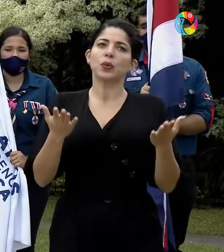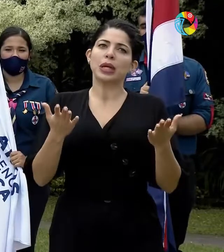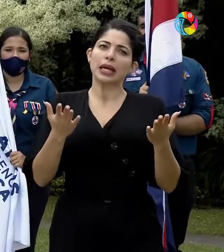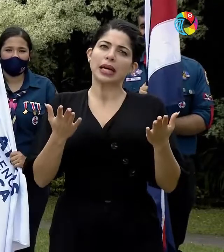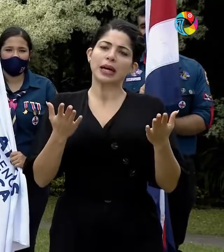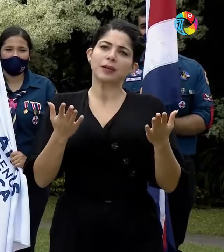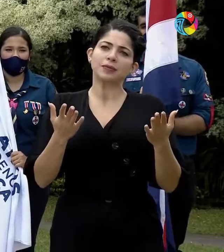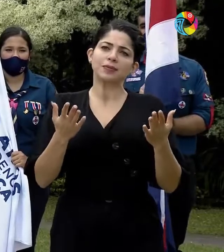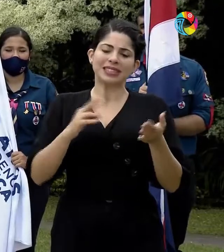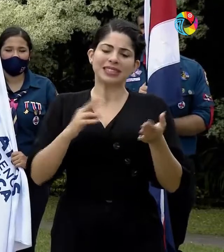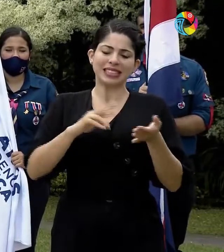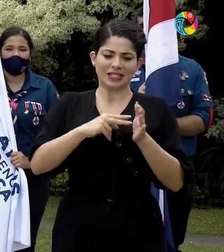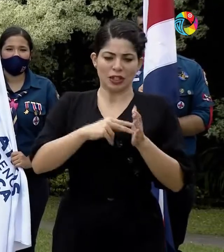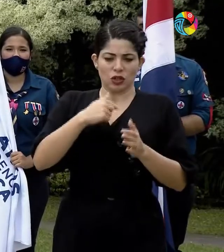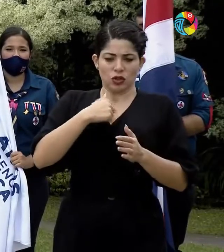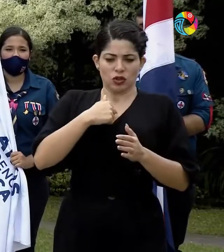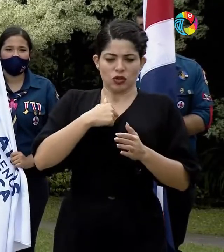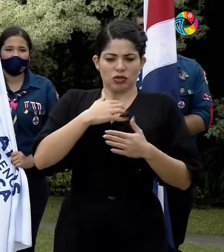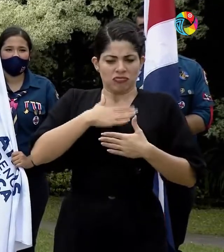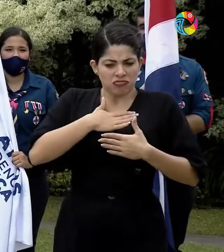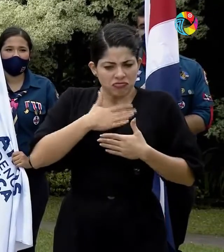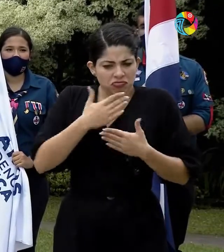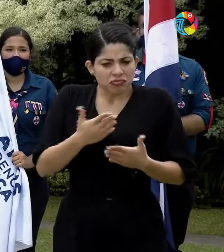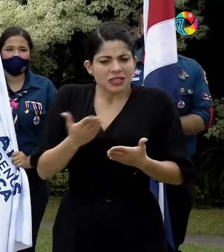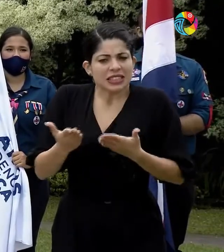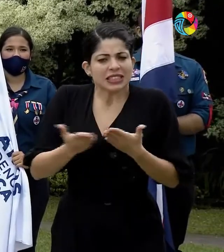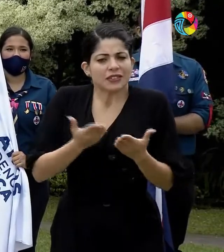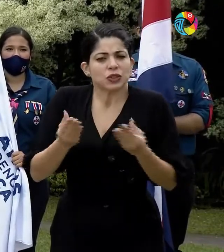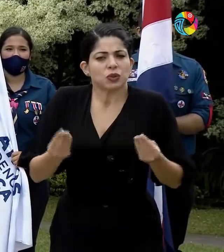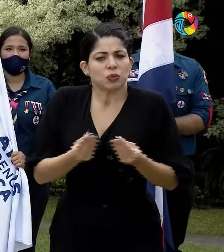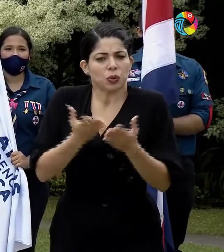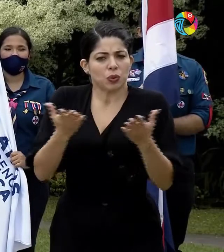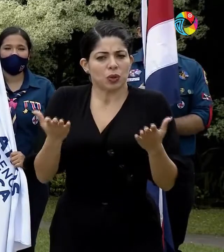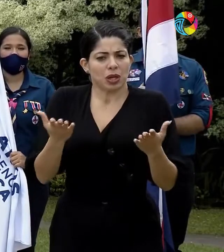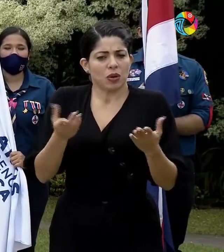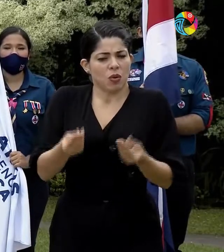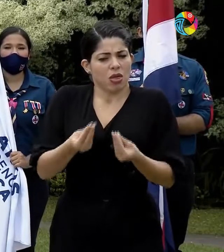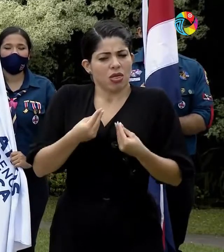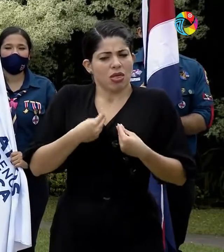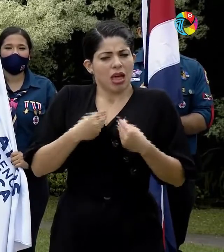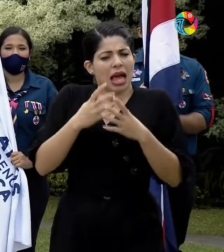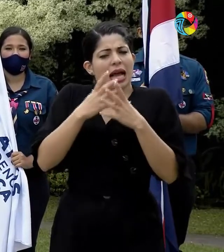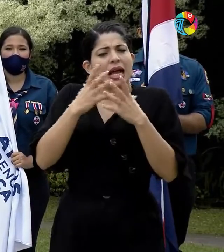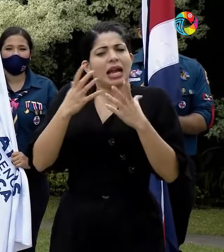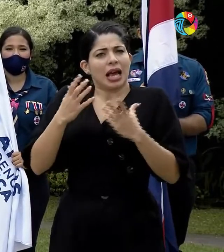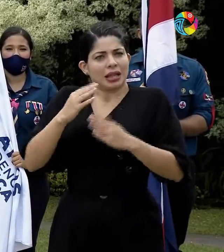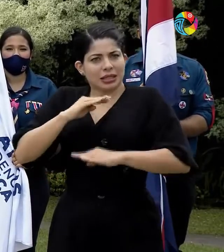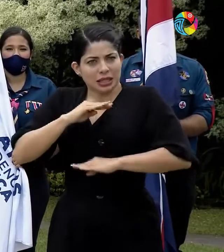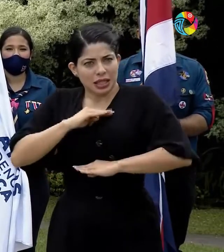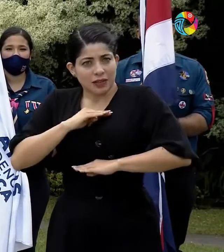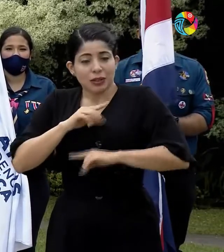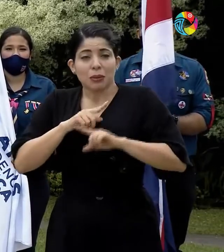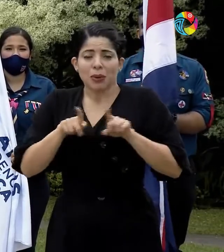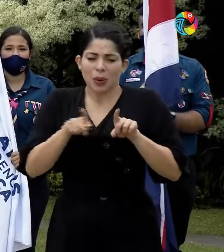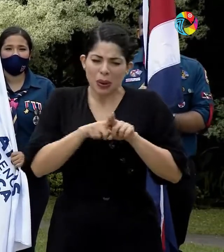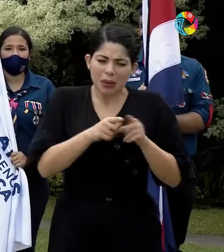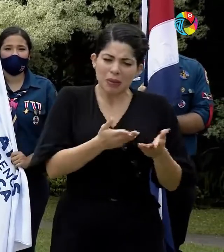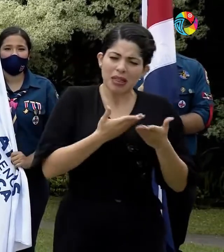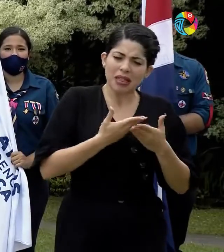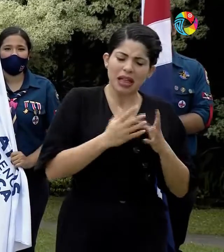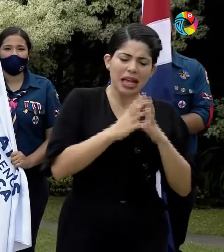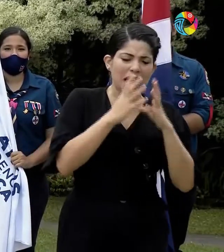es decir, dedicarse al servicio público, depara grandes satisfacciones, depara también grandes